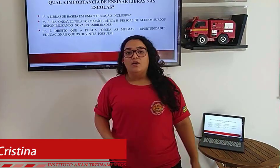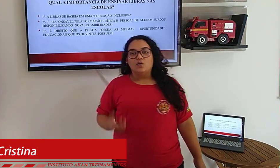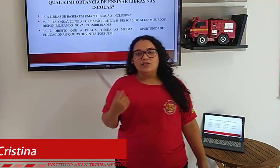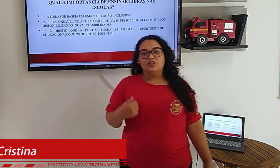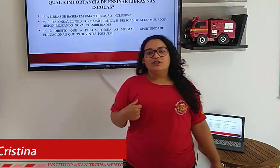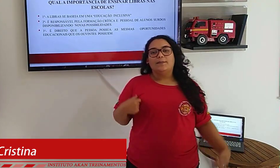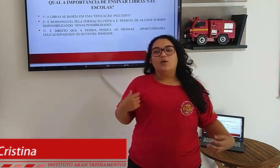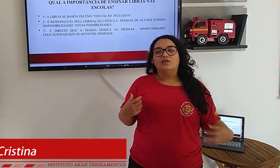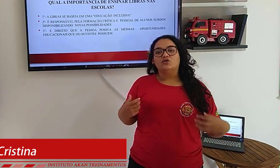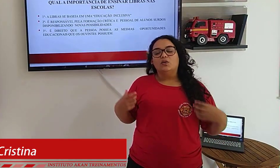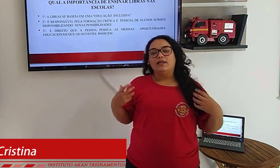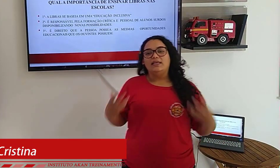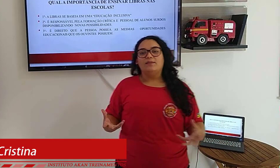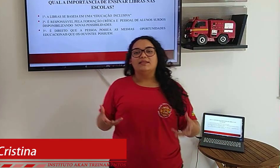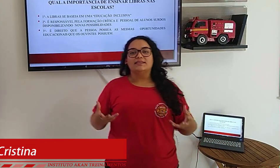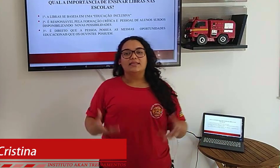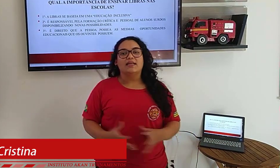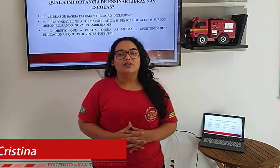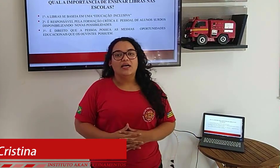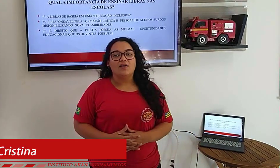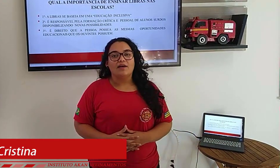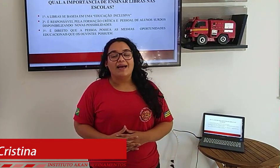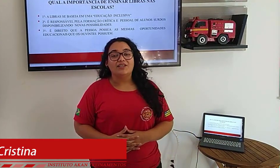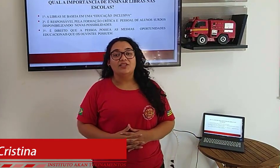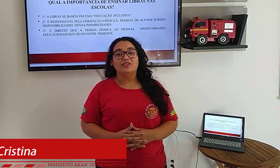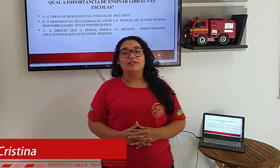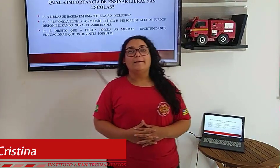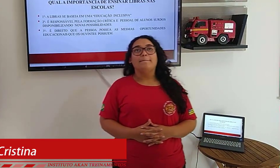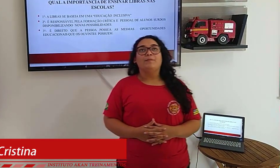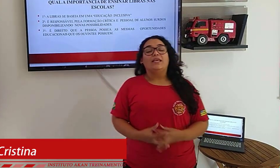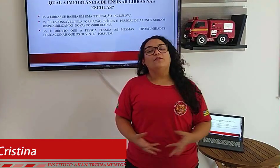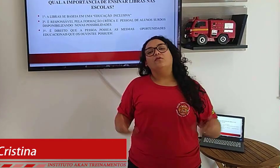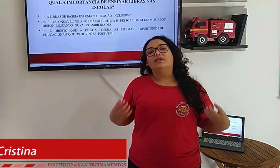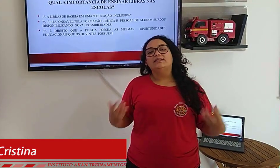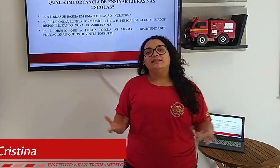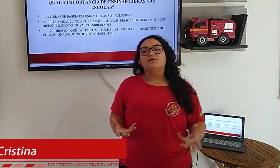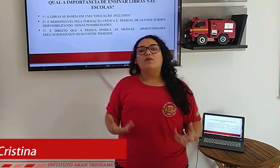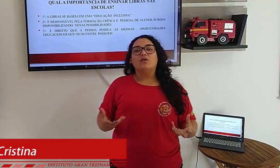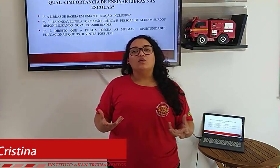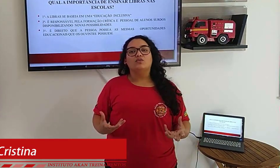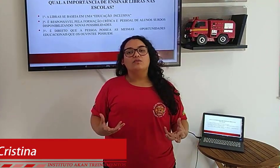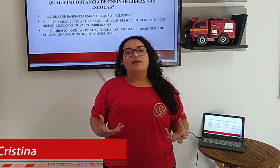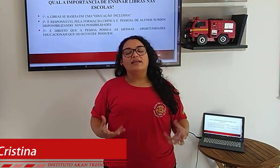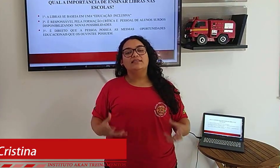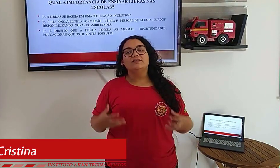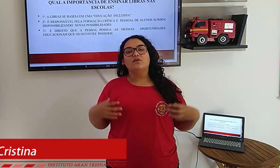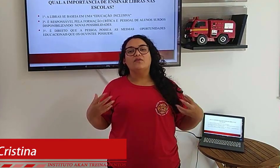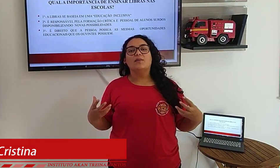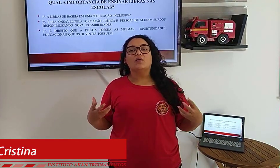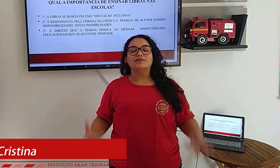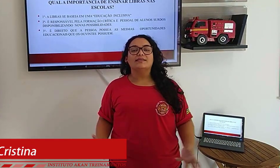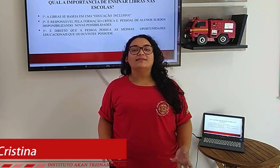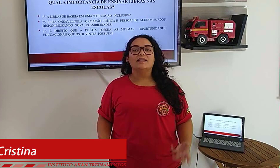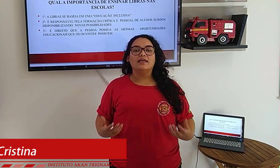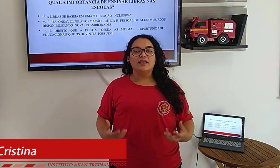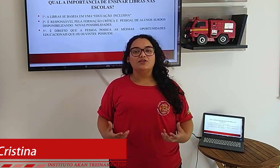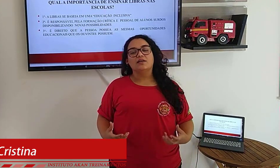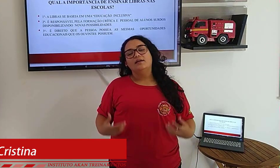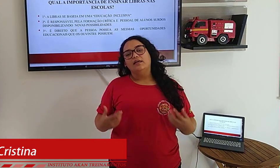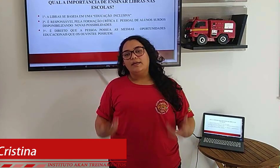gente aborda sobre Libras em sala de aula, a gente influencia o aluno a desenvolver uma consciência crítica e